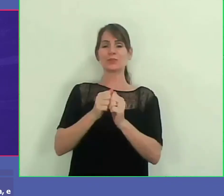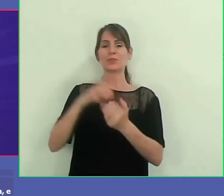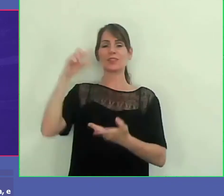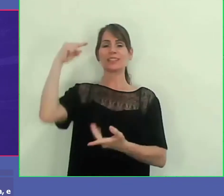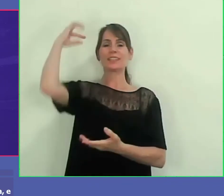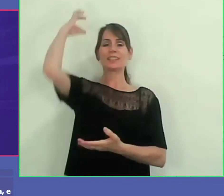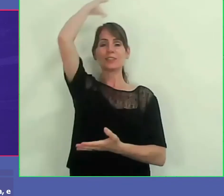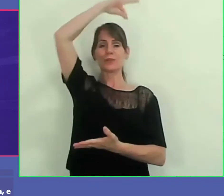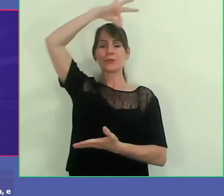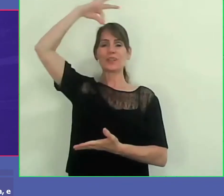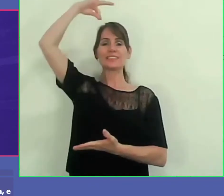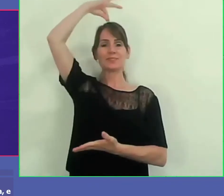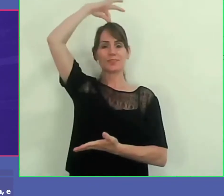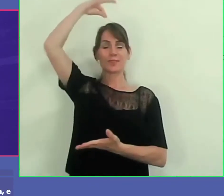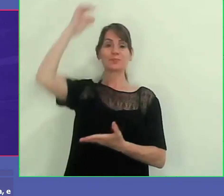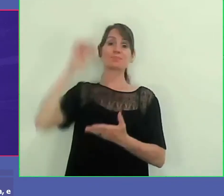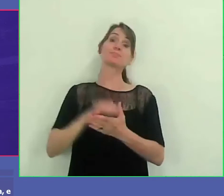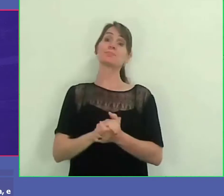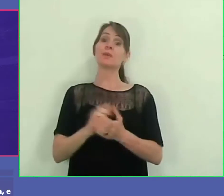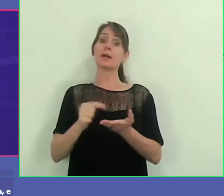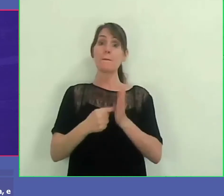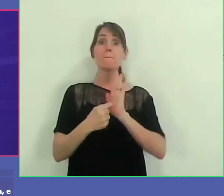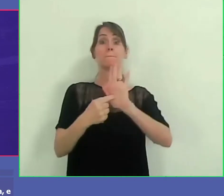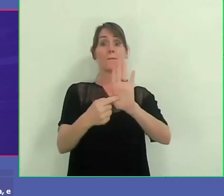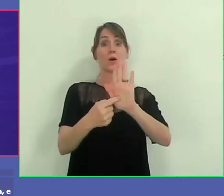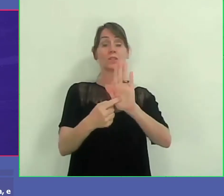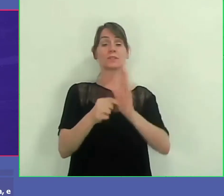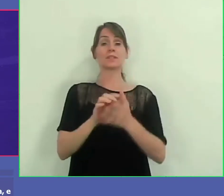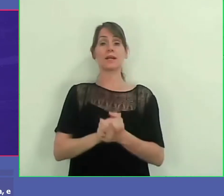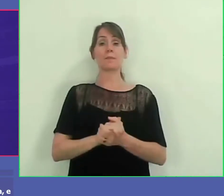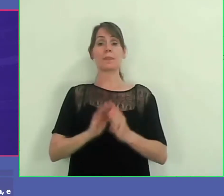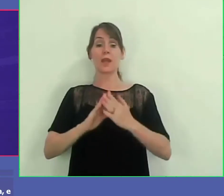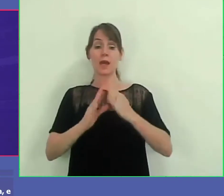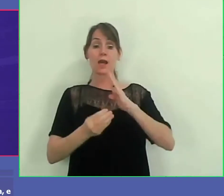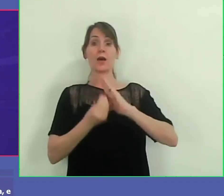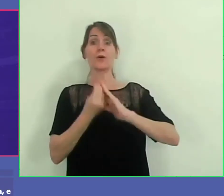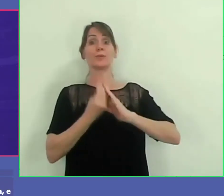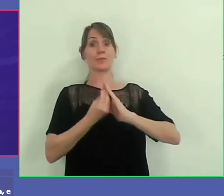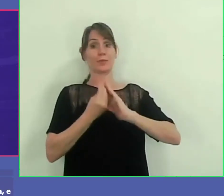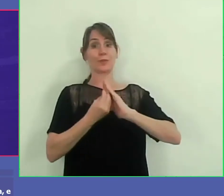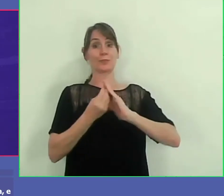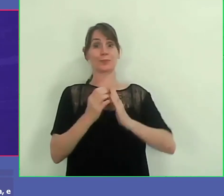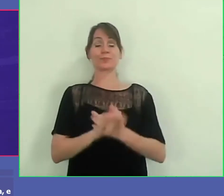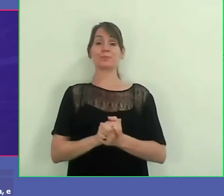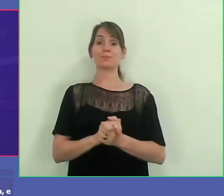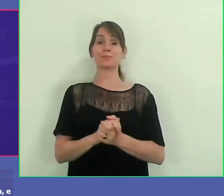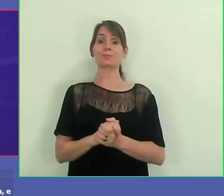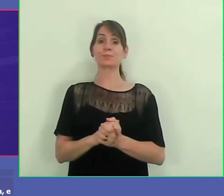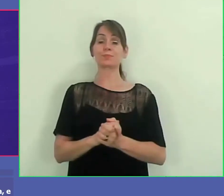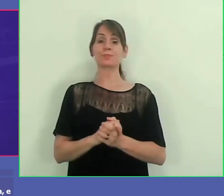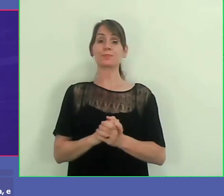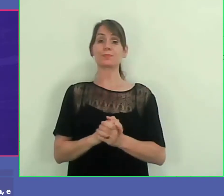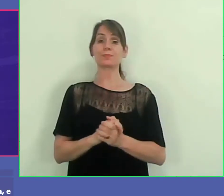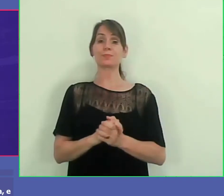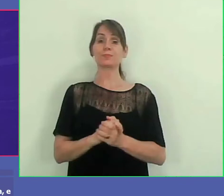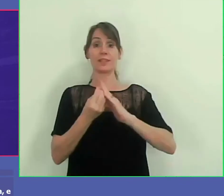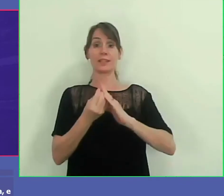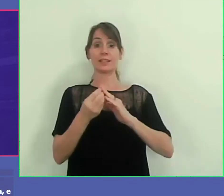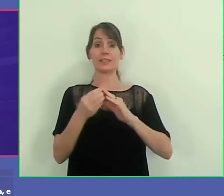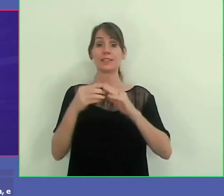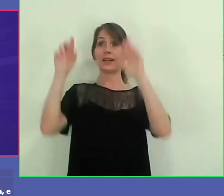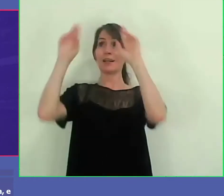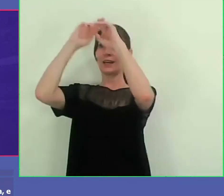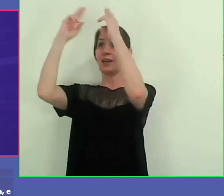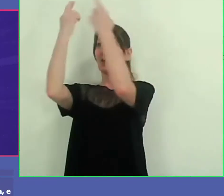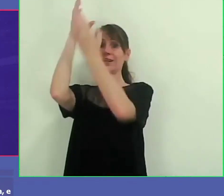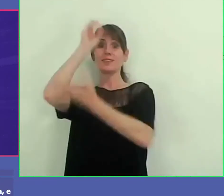refere, irmãos, à vida da igreja. Se refere à igreja. Então, a igreja é o reino de Deus. A igreja